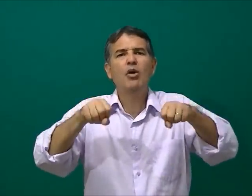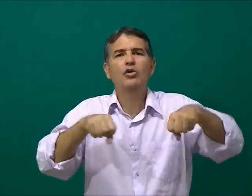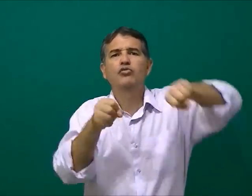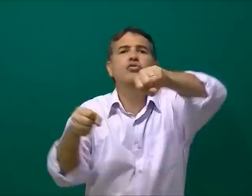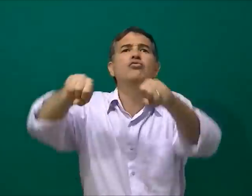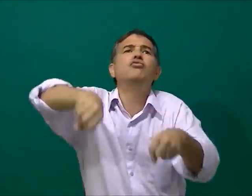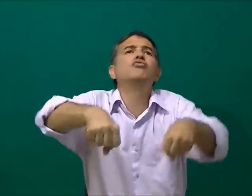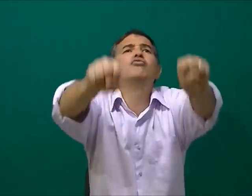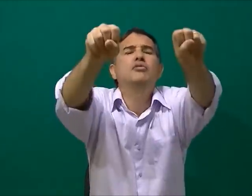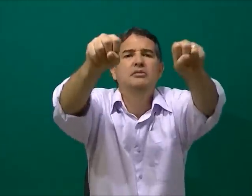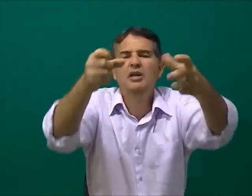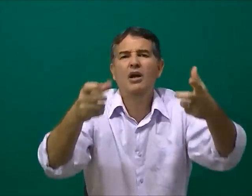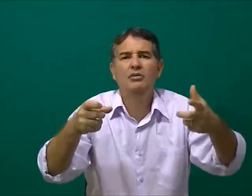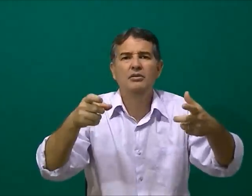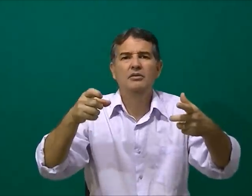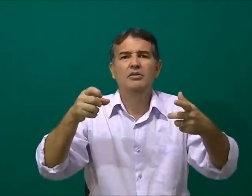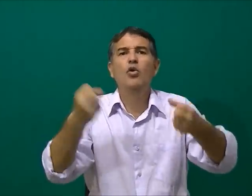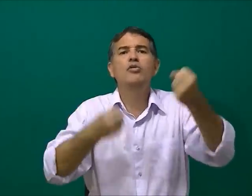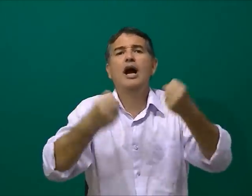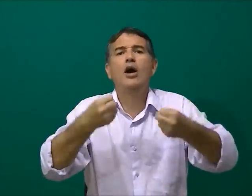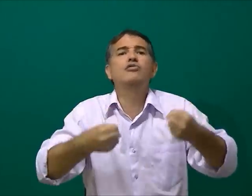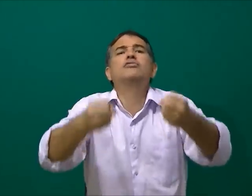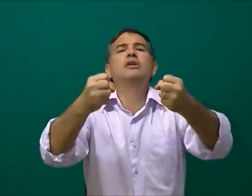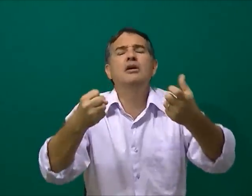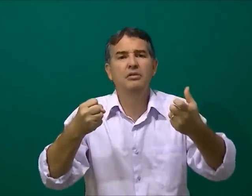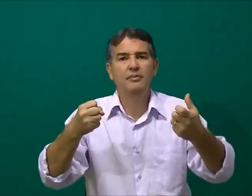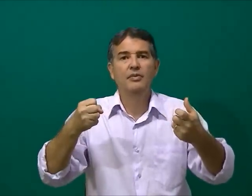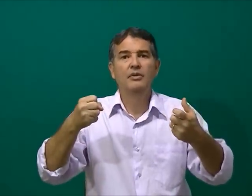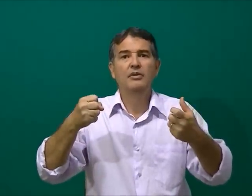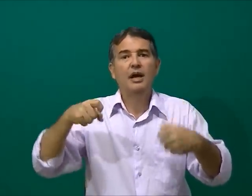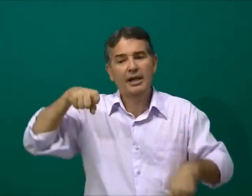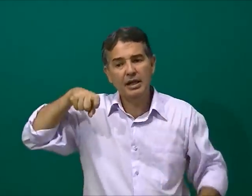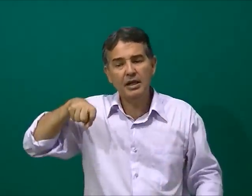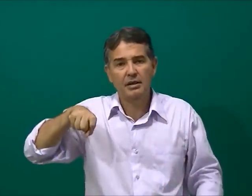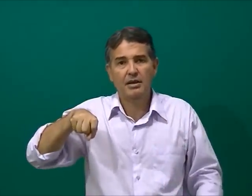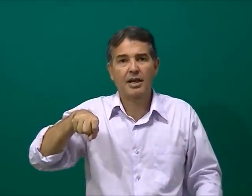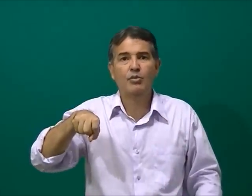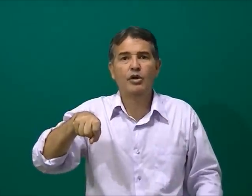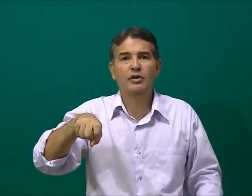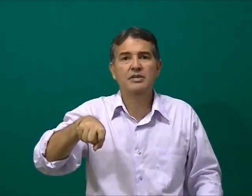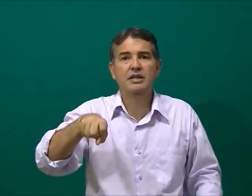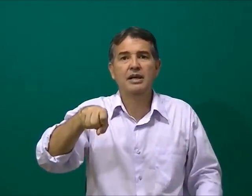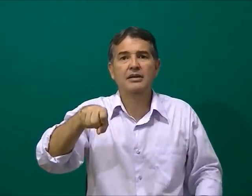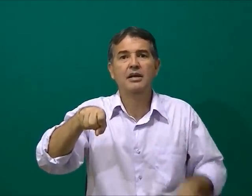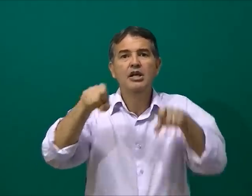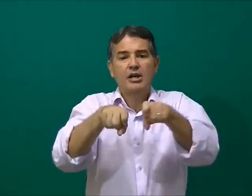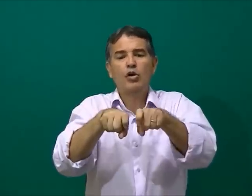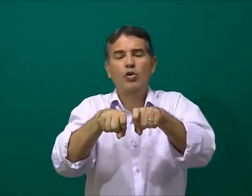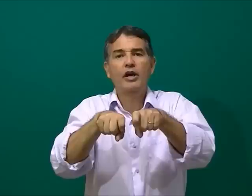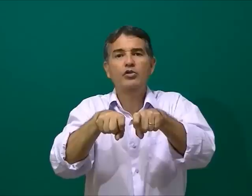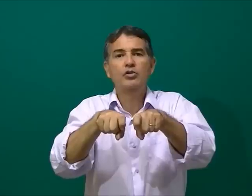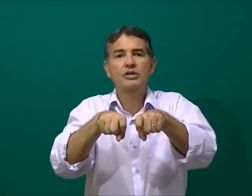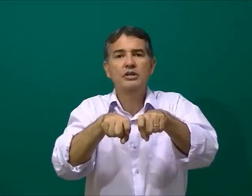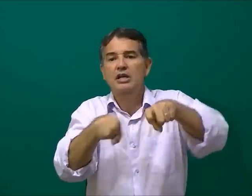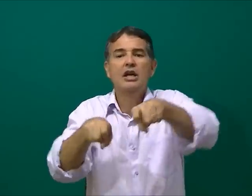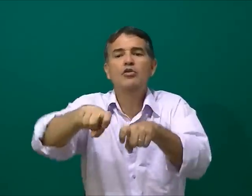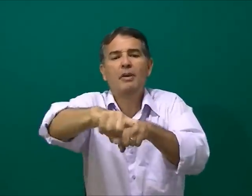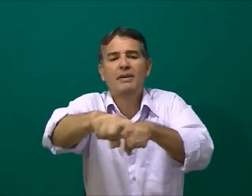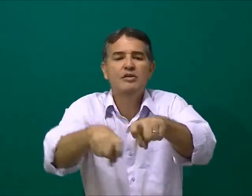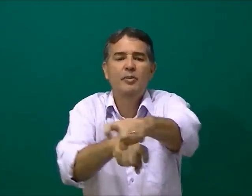moto, não. Ou um carro, não. Aqui a moto e a bicicleta. E aí eu coloquei 2, e aí uma passou para a